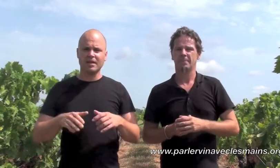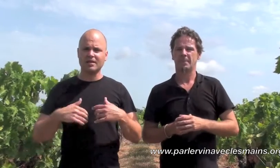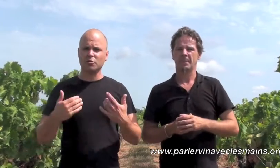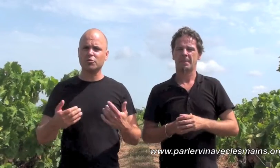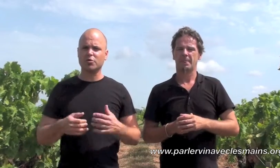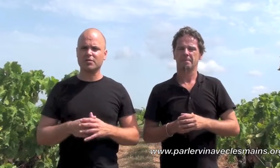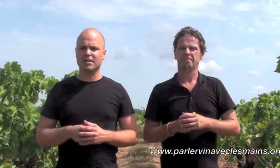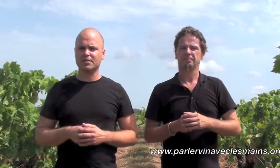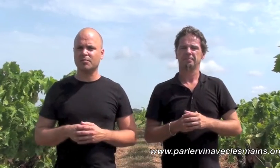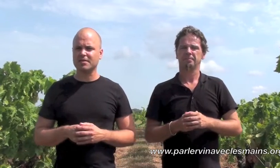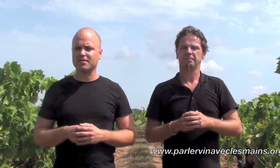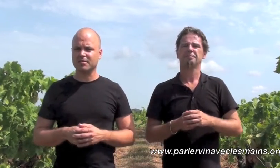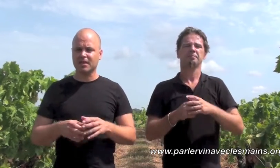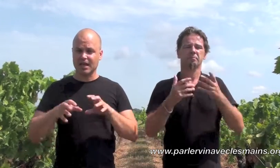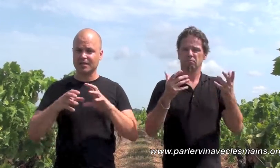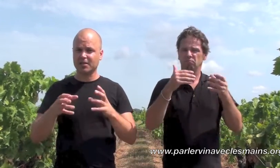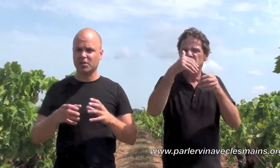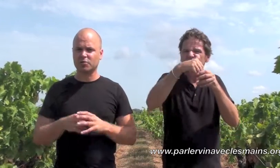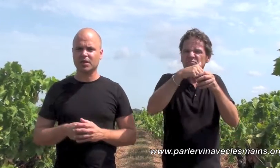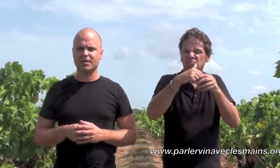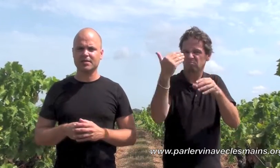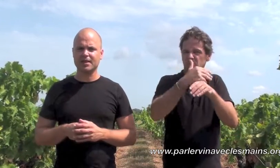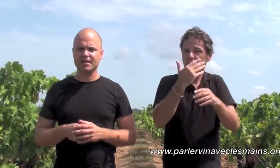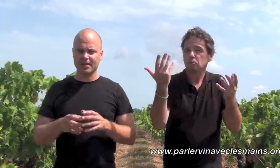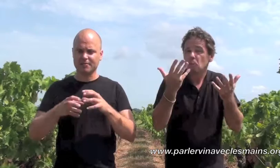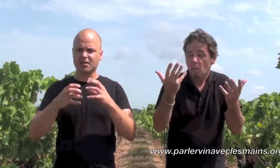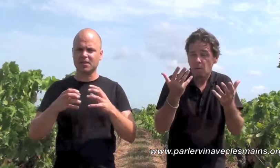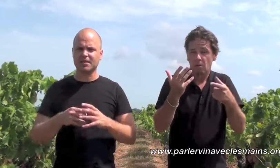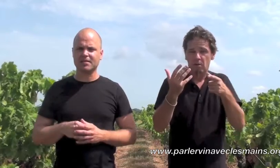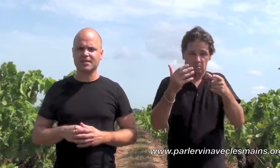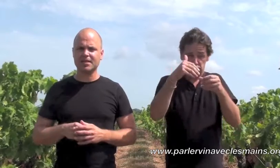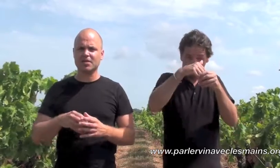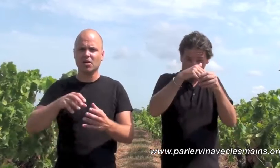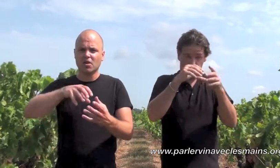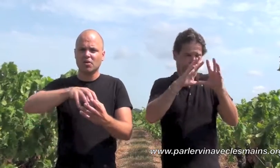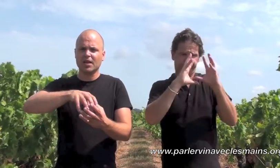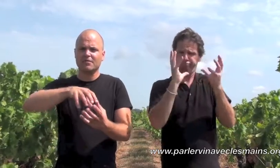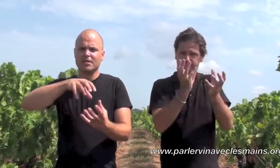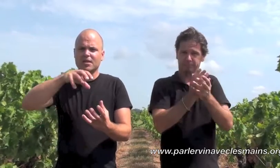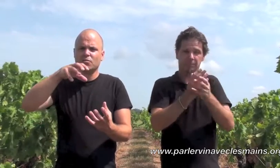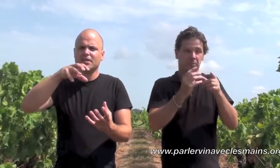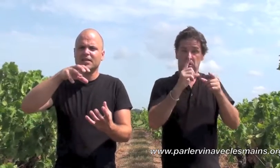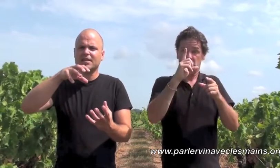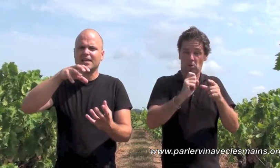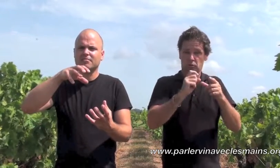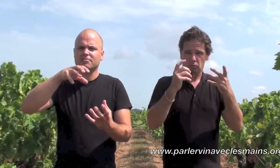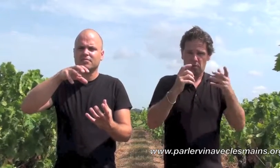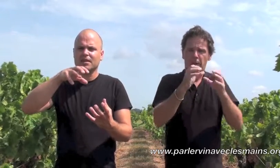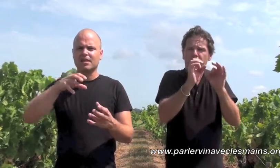Les autres choses qui se passent à l'intérieur du grain de raisin et avec le grain de raisin, c'est que le grain il va déjà augmenter de taille. Il